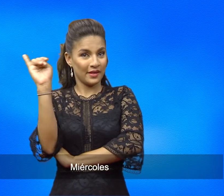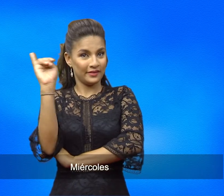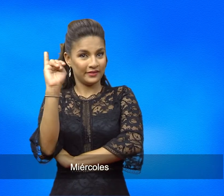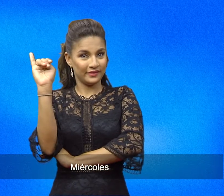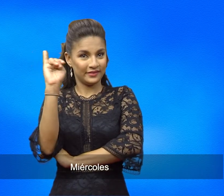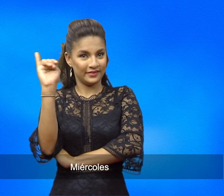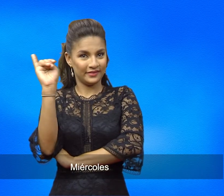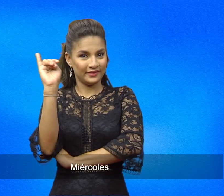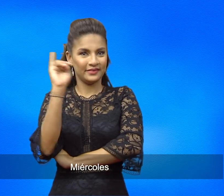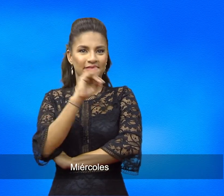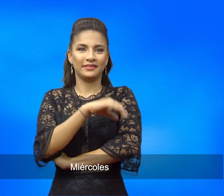miércoles